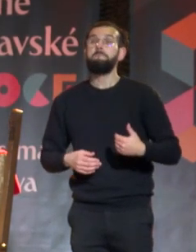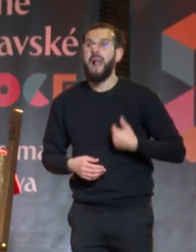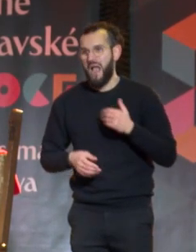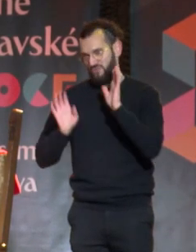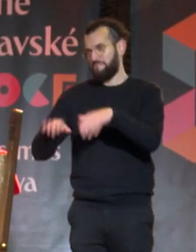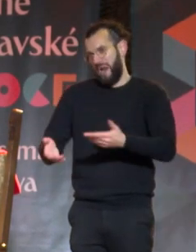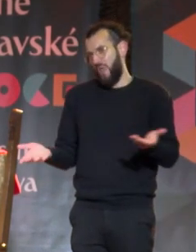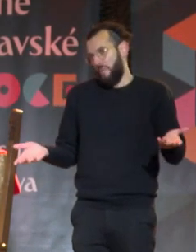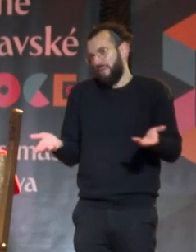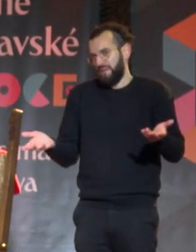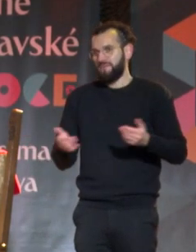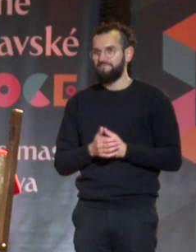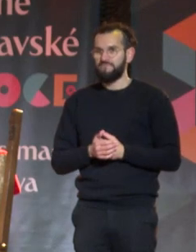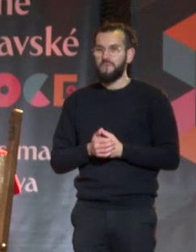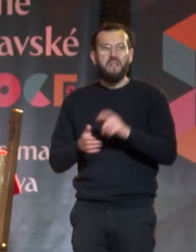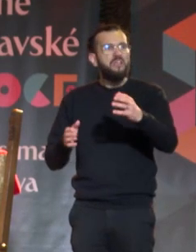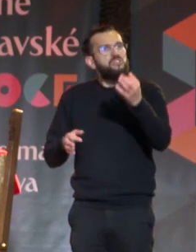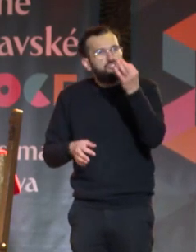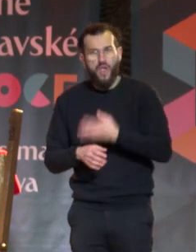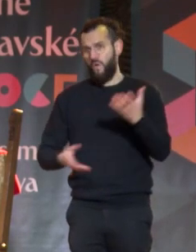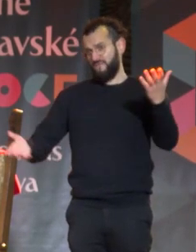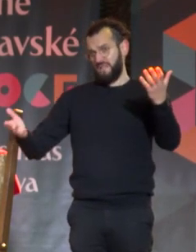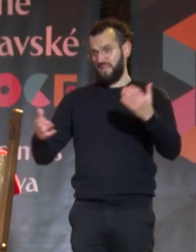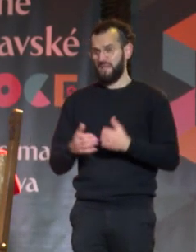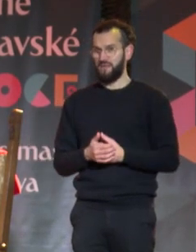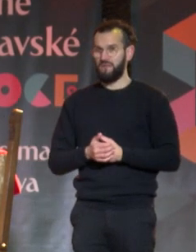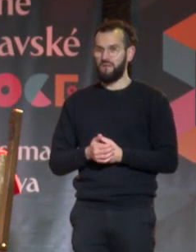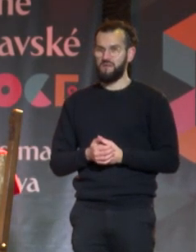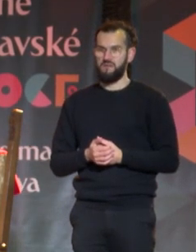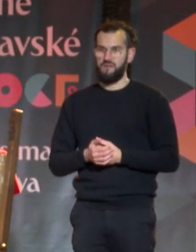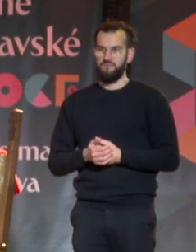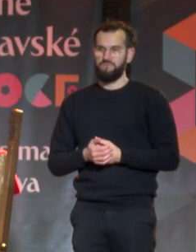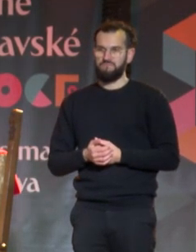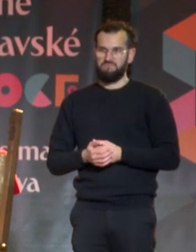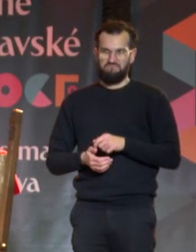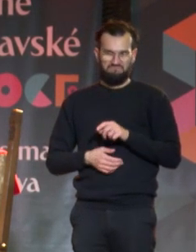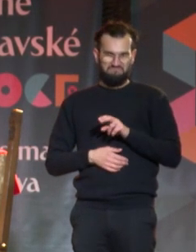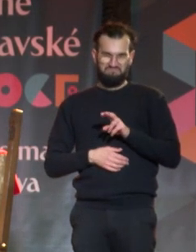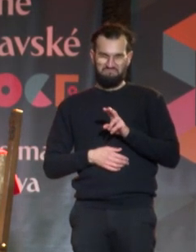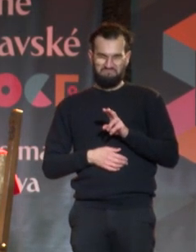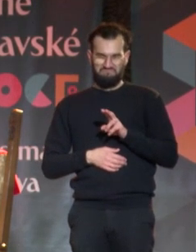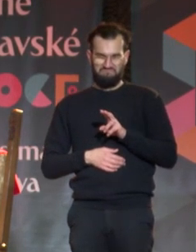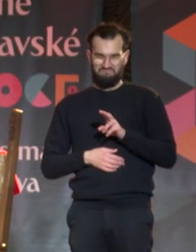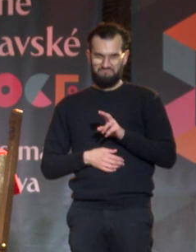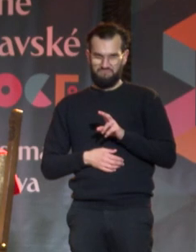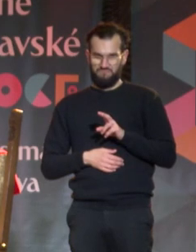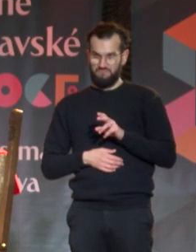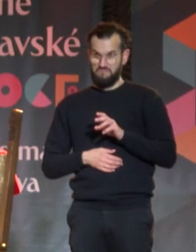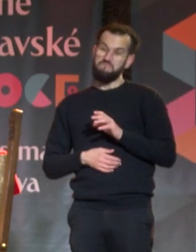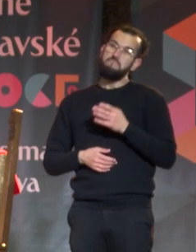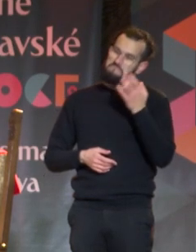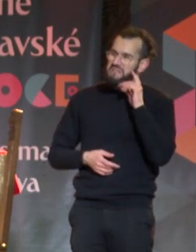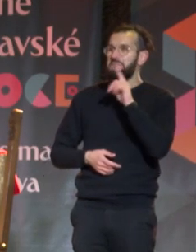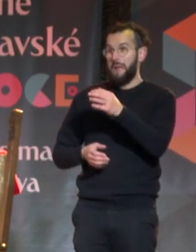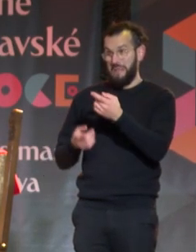mladší, ako sa hovorí, priebojnejší, naparuje sa ako prežraný páv, tak by sme tu